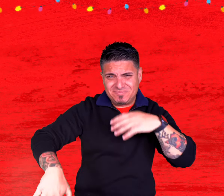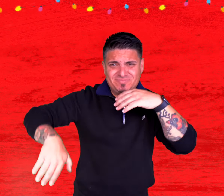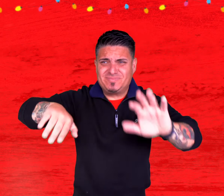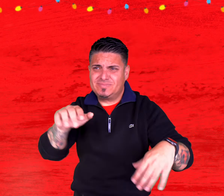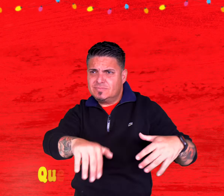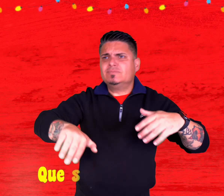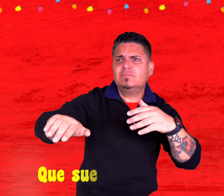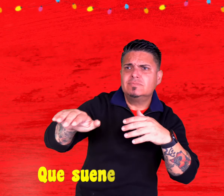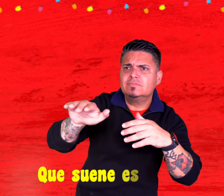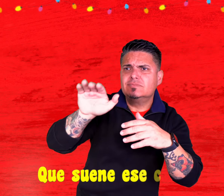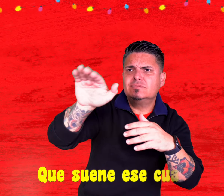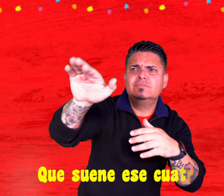¡Qué suena ese cuatro!